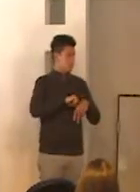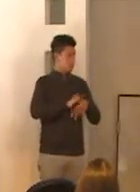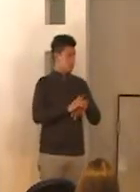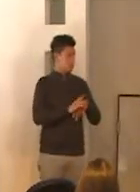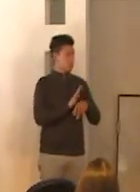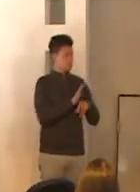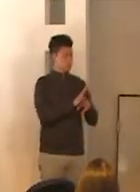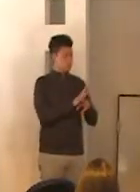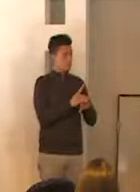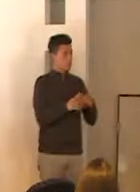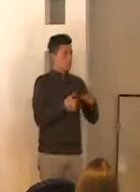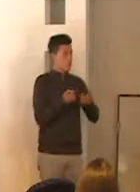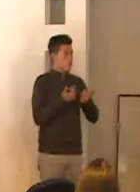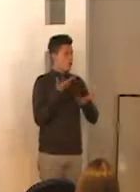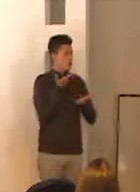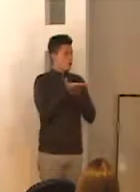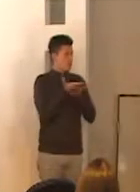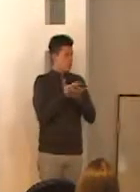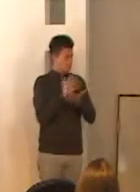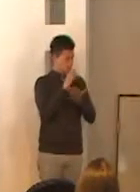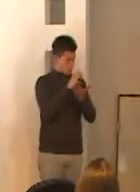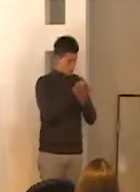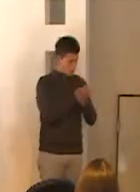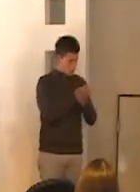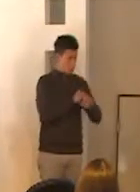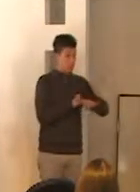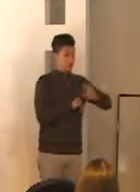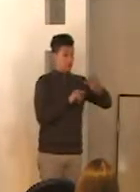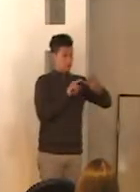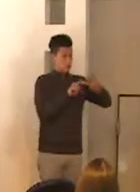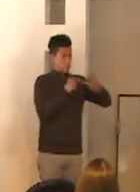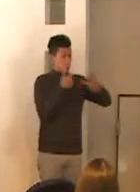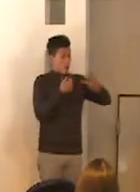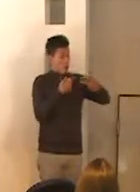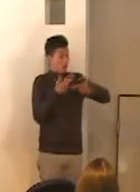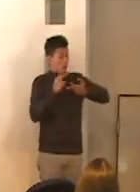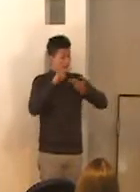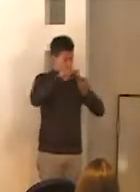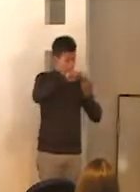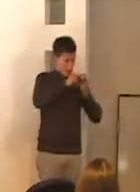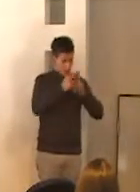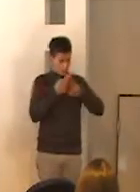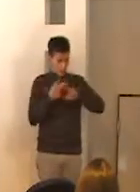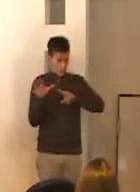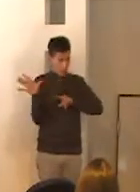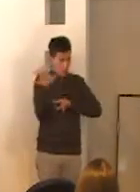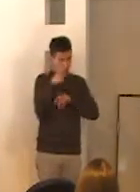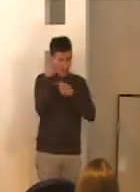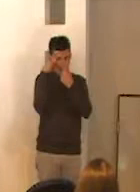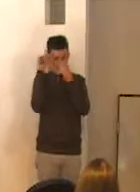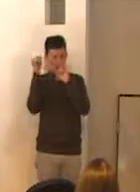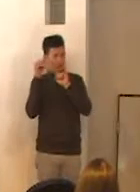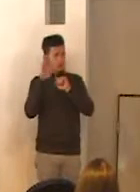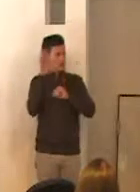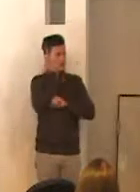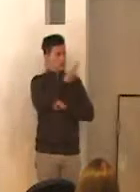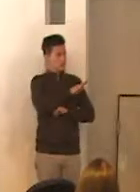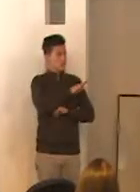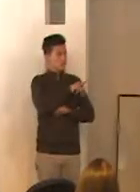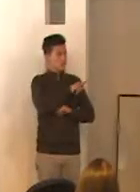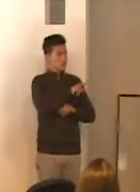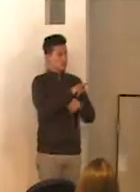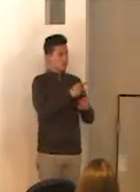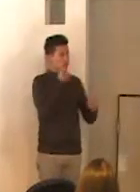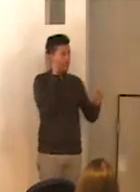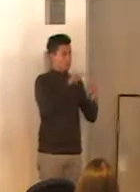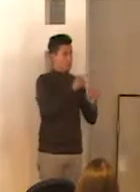curricular. Y en tercer lugar, pues la relación de toda esta preocupación con la proyección social que tiene la universidad, para